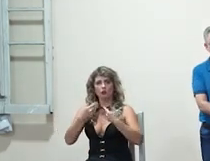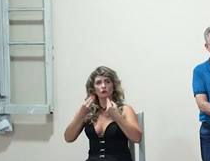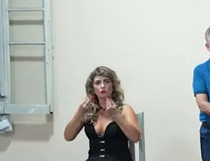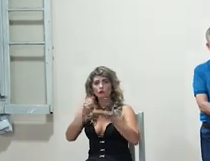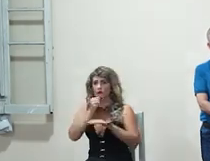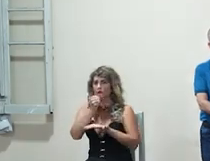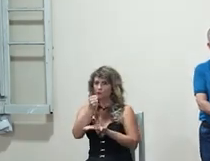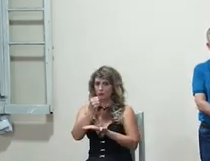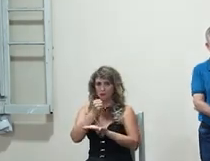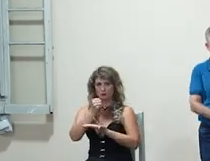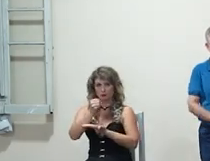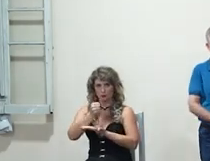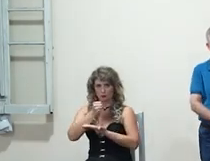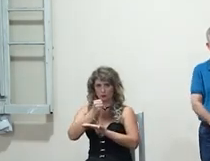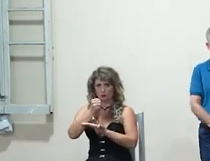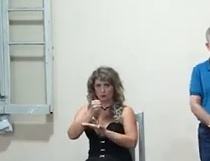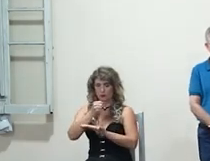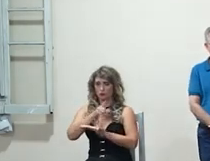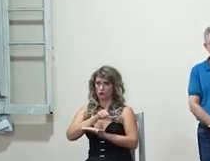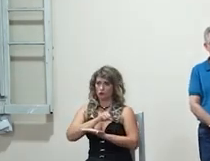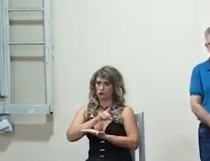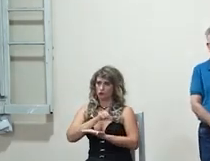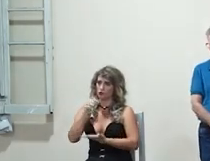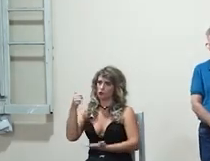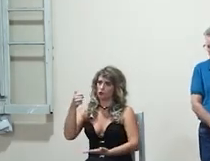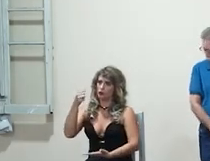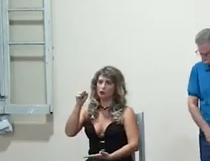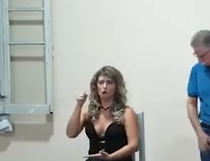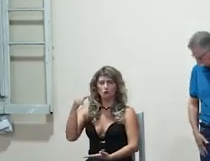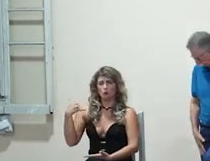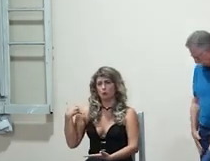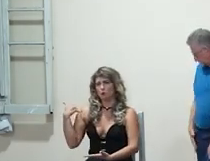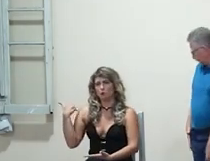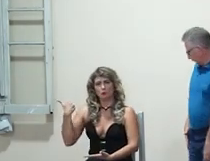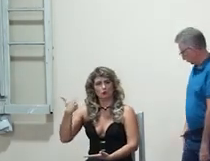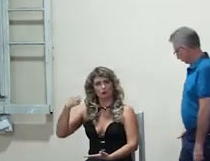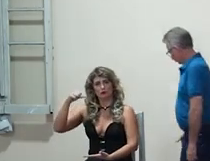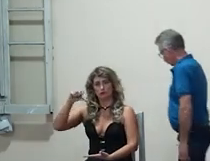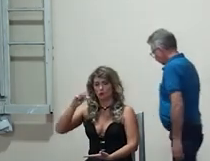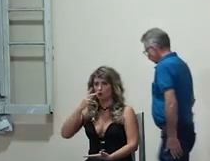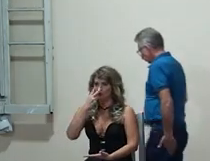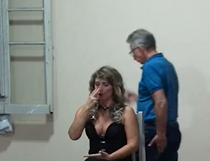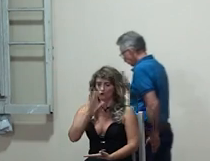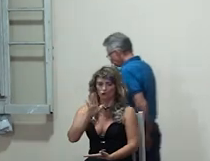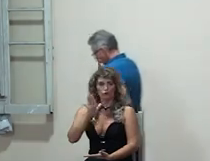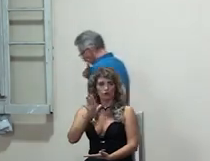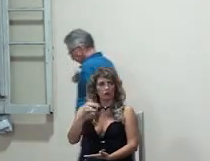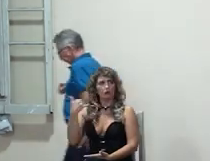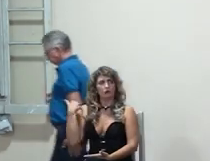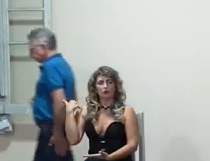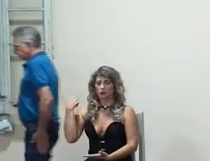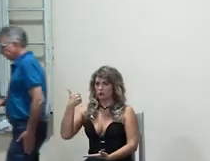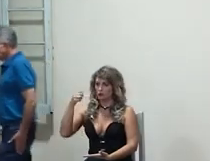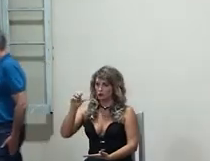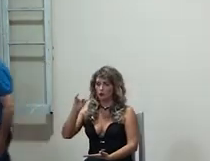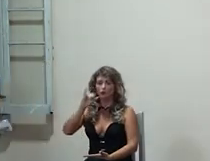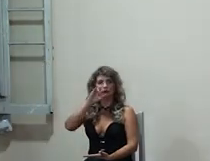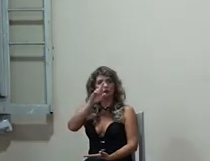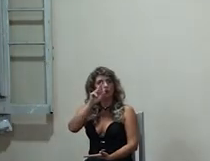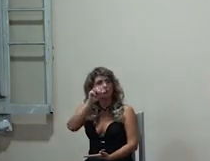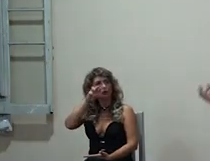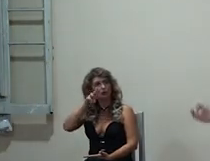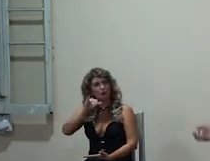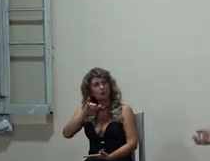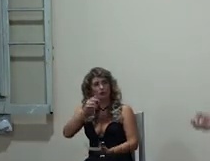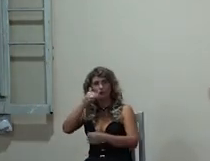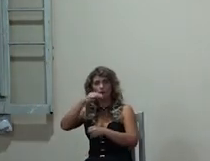uma entrevista, tinha uns 18 para 19 anos, acho que já tinha 19 anos, e o Inami, mestre, deu